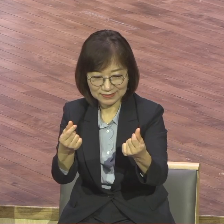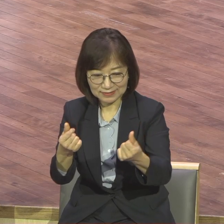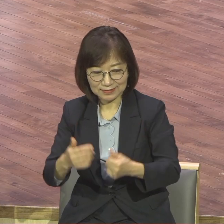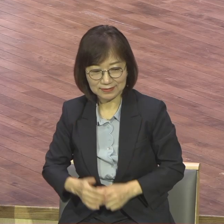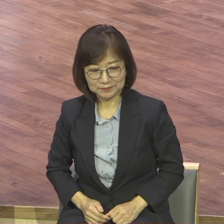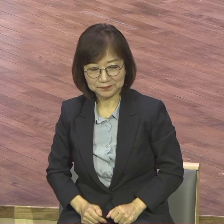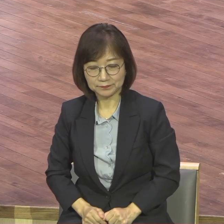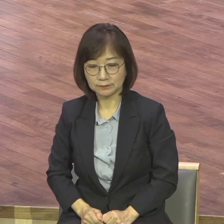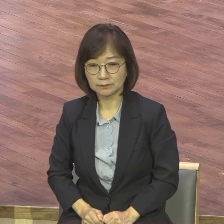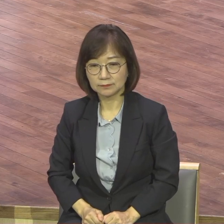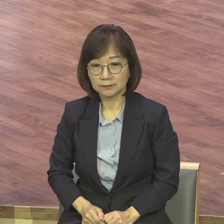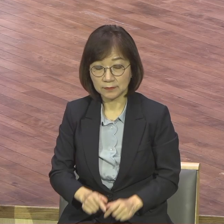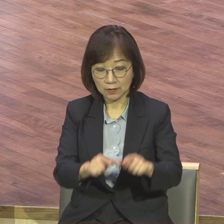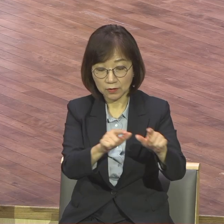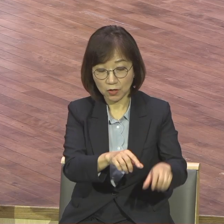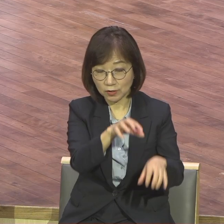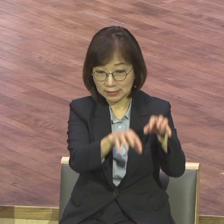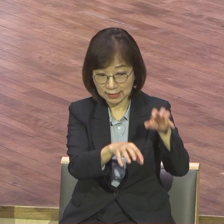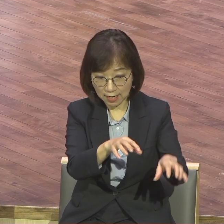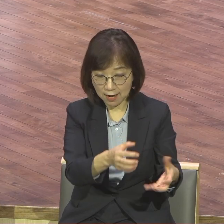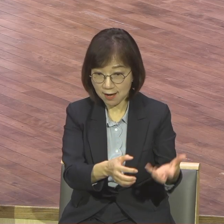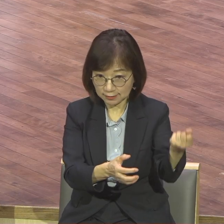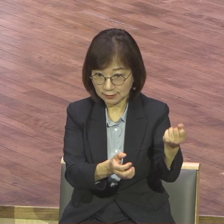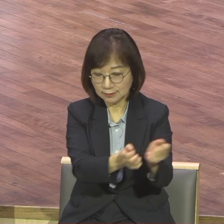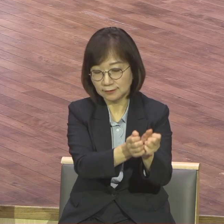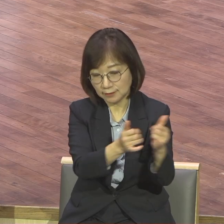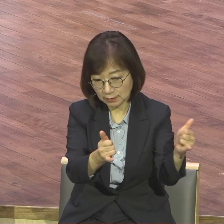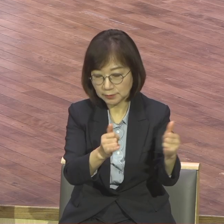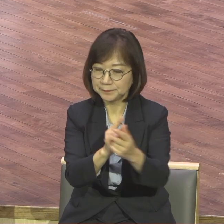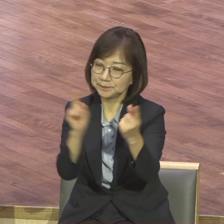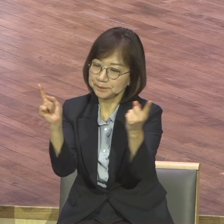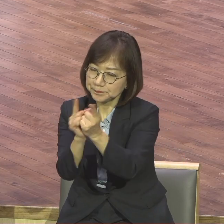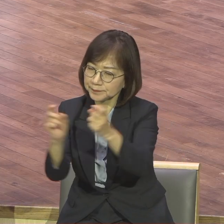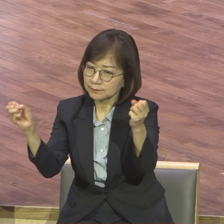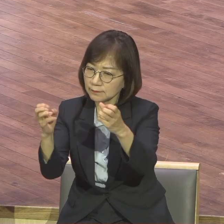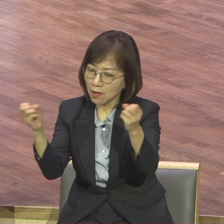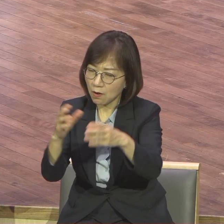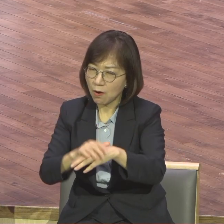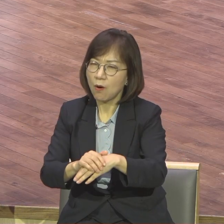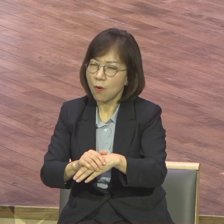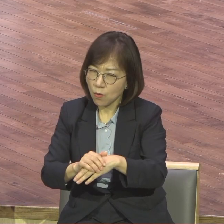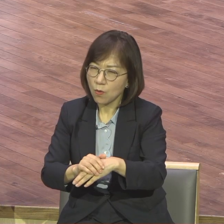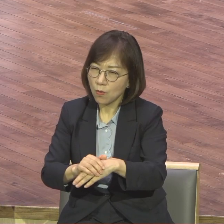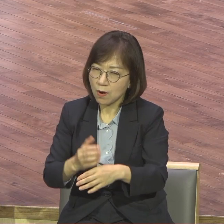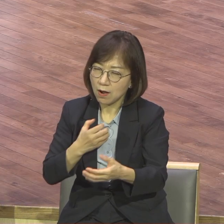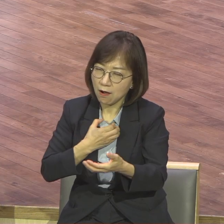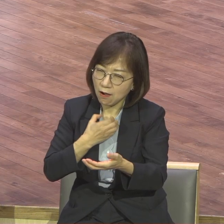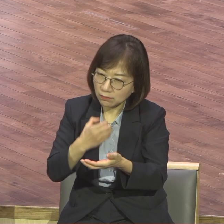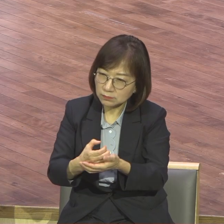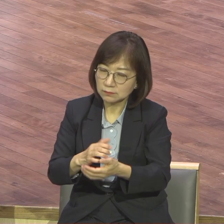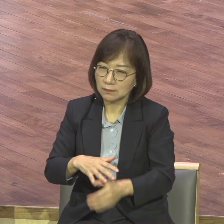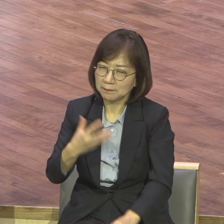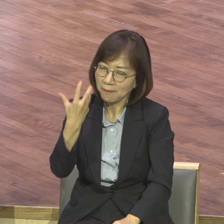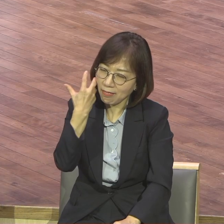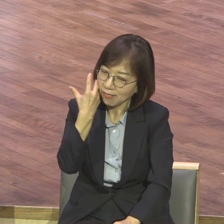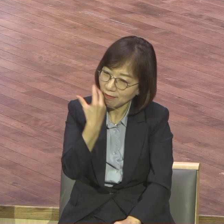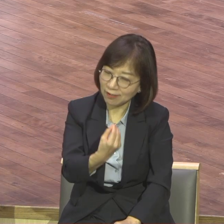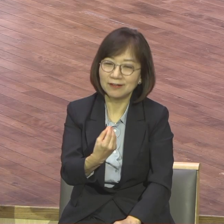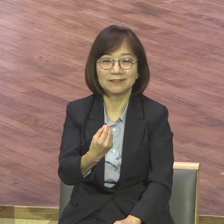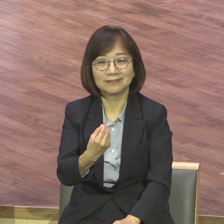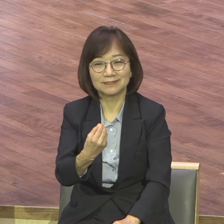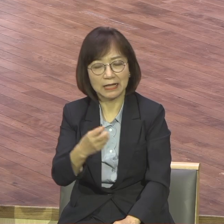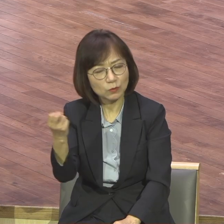이 현장에 있는 사람은 만나면 만날수록 자꾸 만나고 싶은 매력이 있어, 영적 매력. 제가